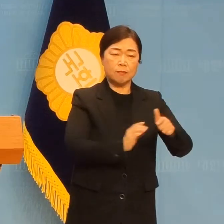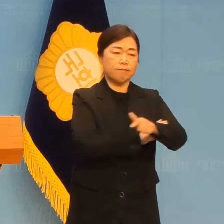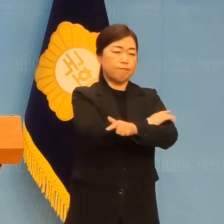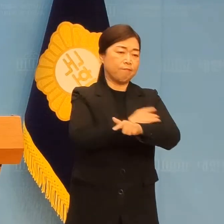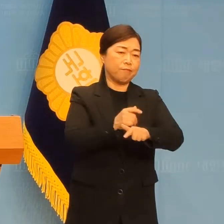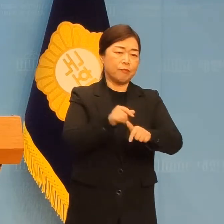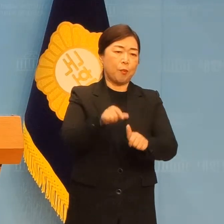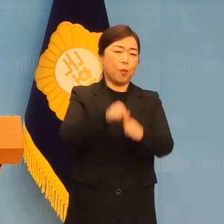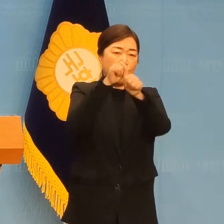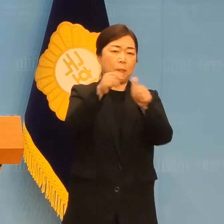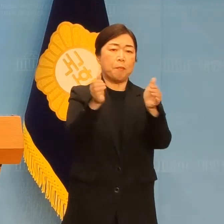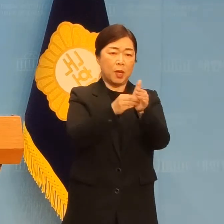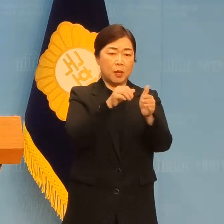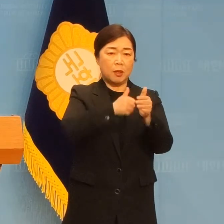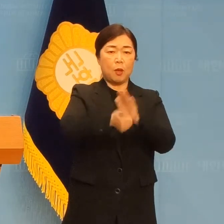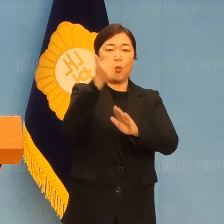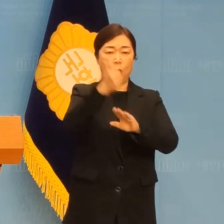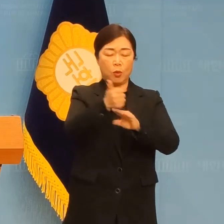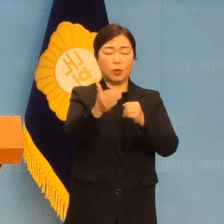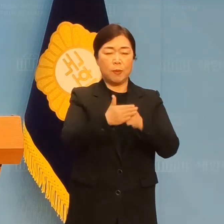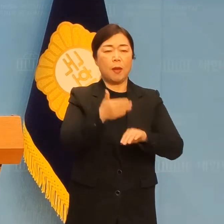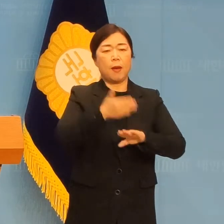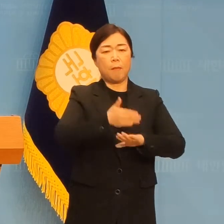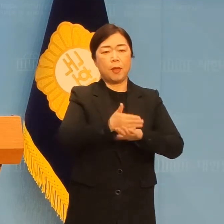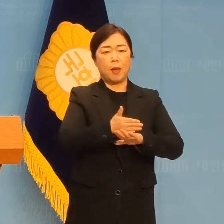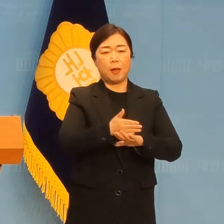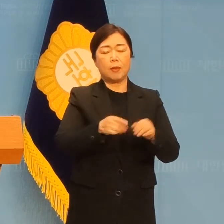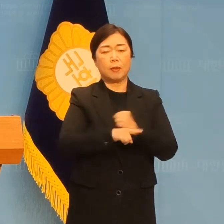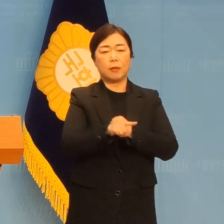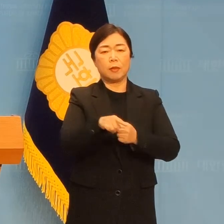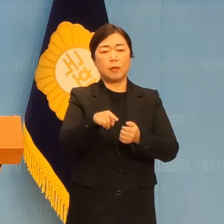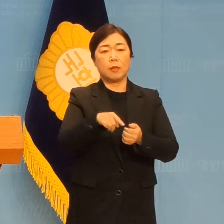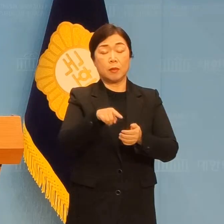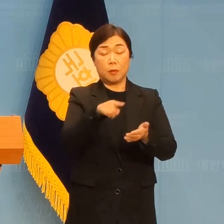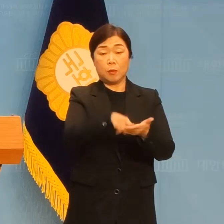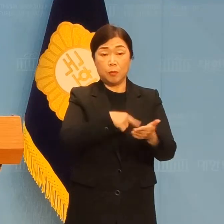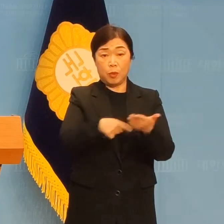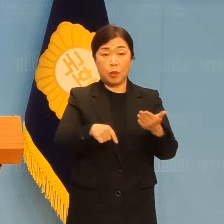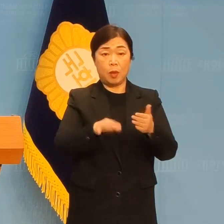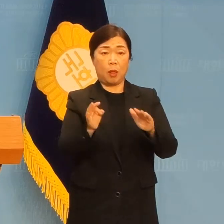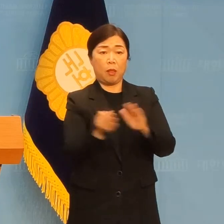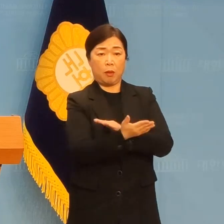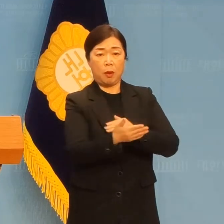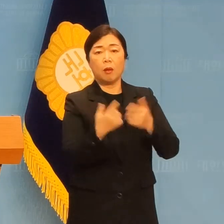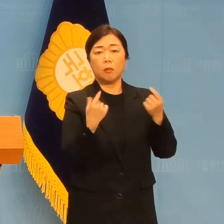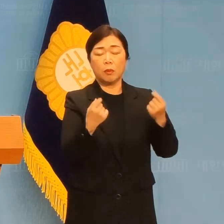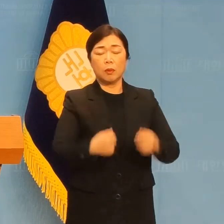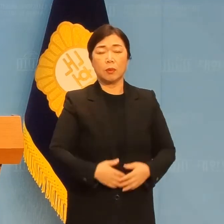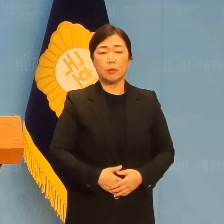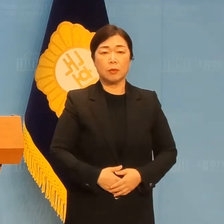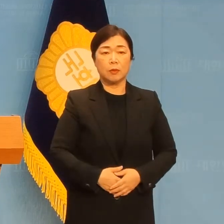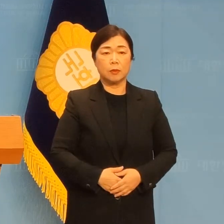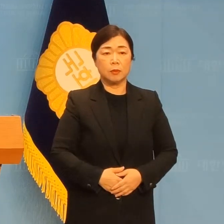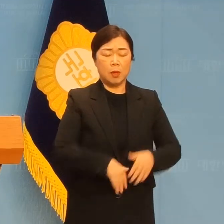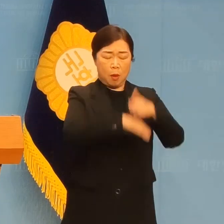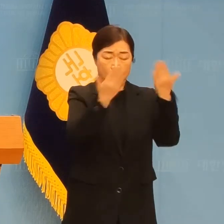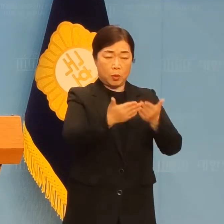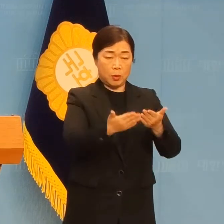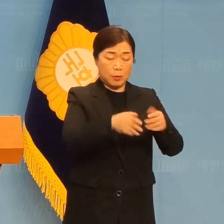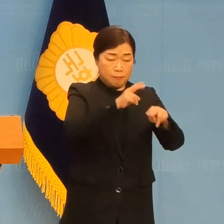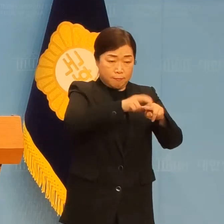실체를 스스로 인증한 검은 영수증에 가까운 물증입니다. 모든 메가매직의